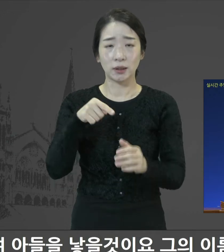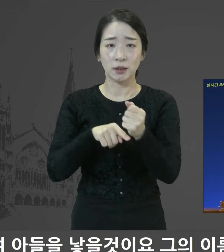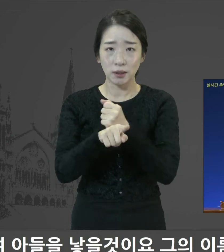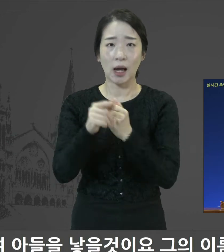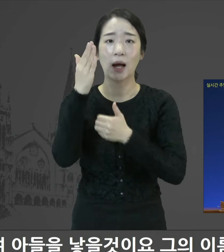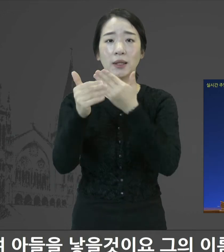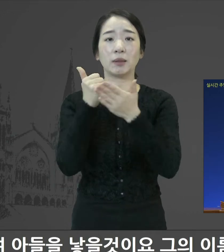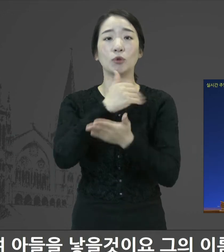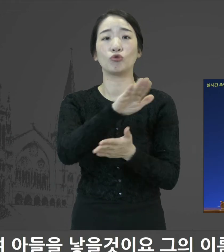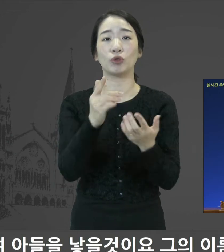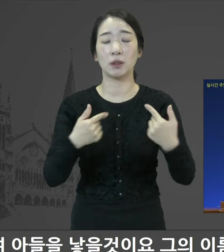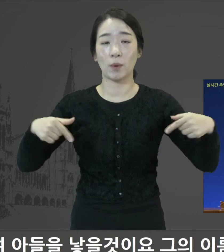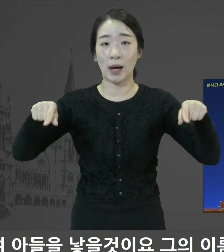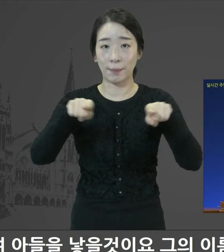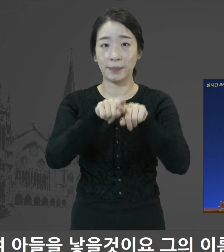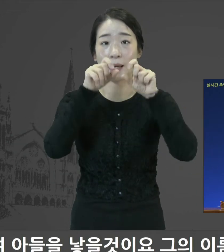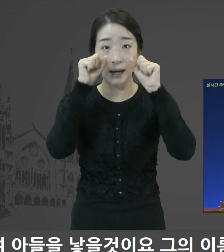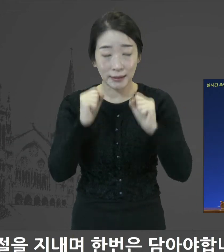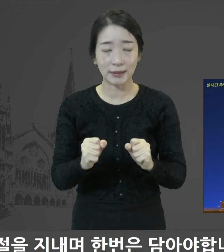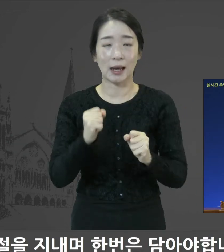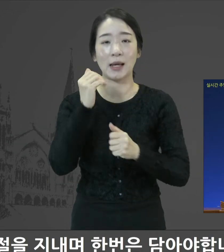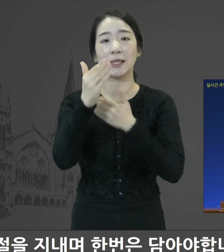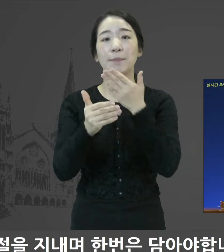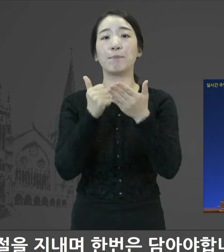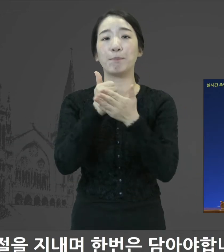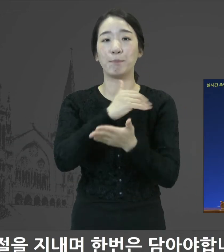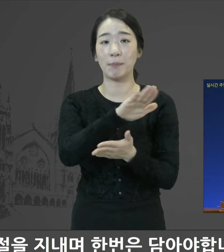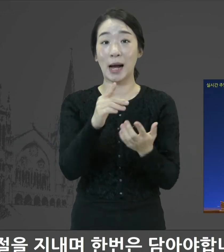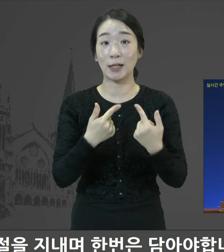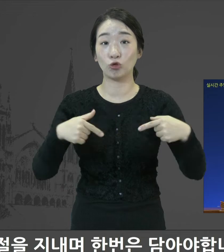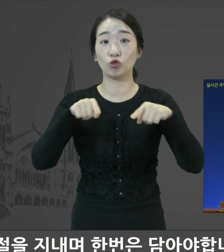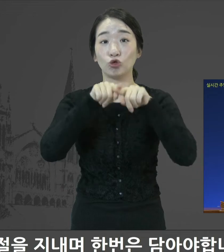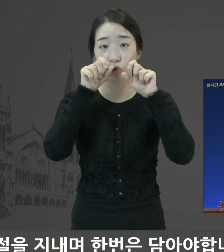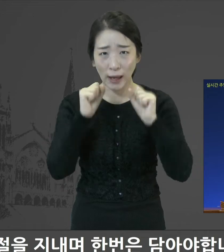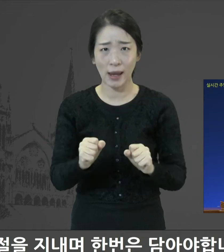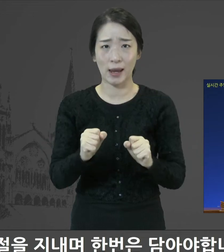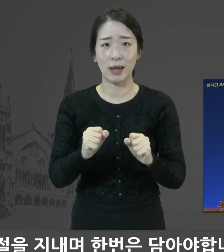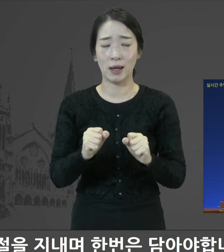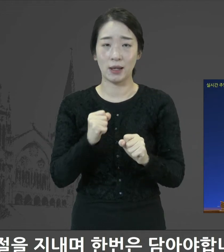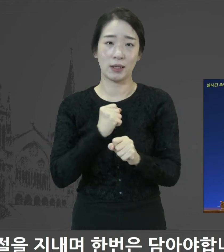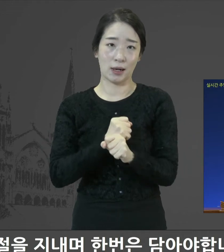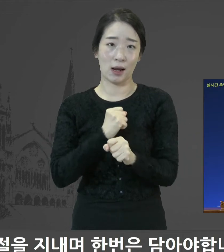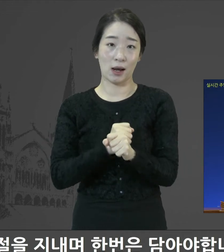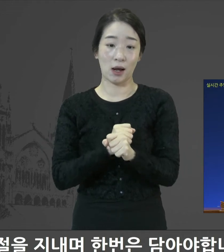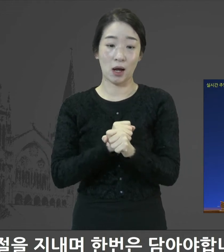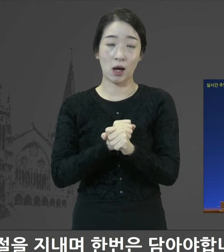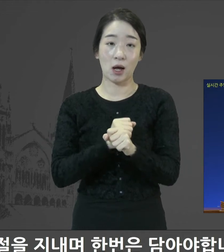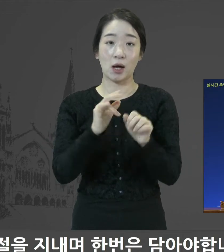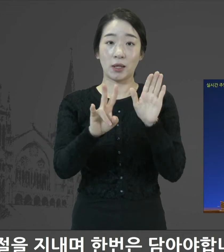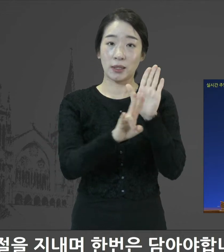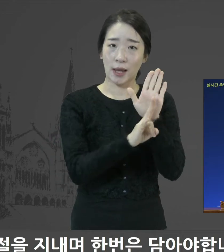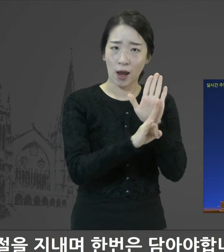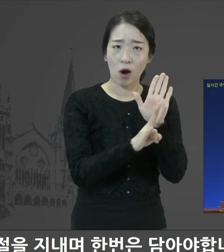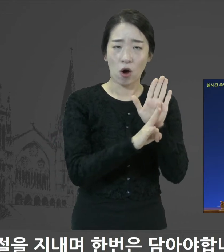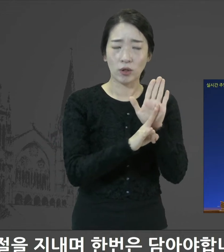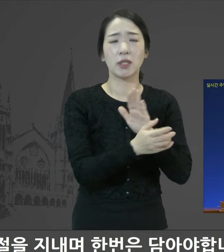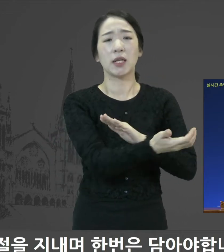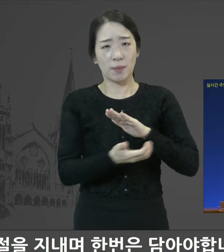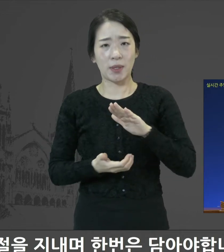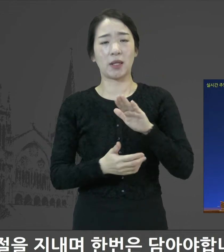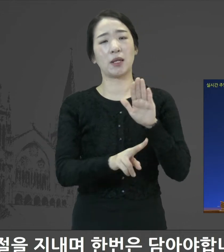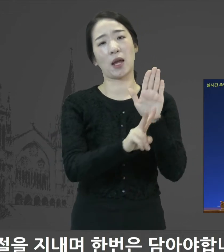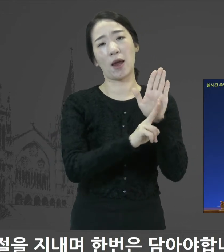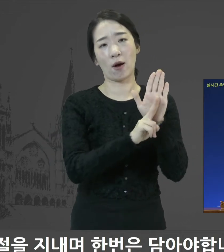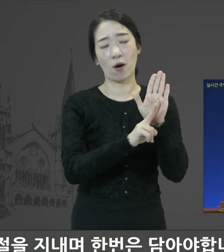함께 하신다. 이 처녀가 아이를 낳을 것이 이미 이사야 선지자에 의해서 예언되어졌다는 겁니다. 대략